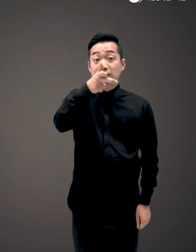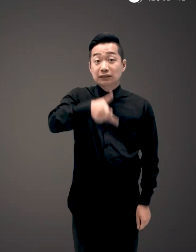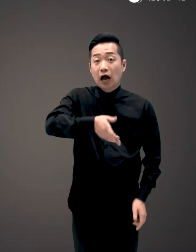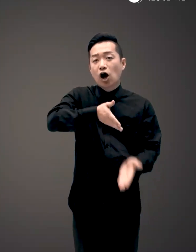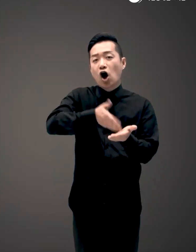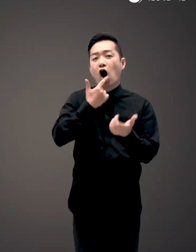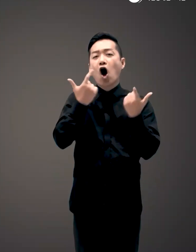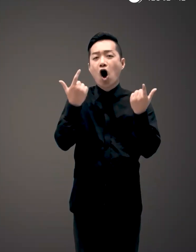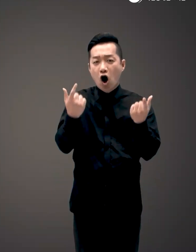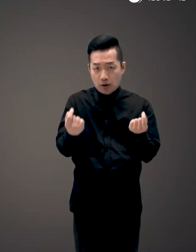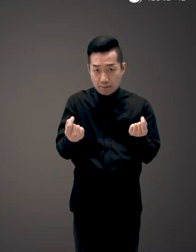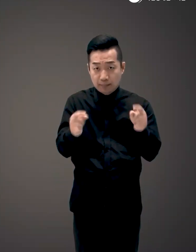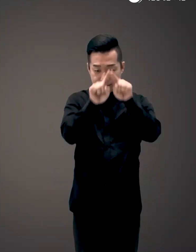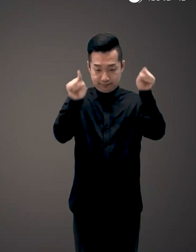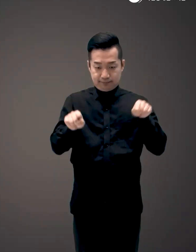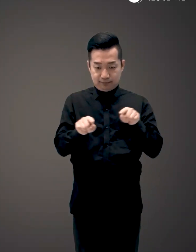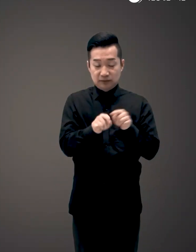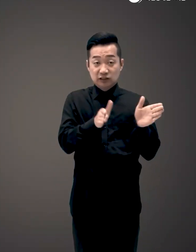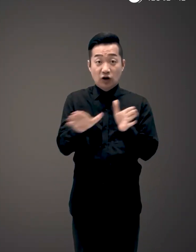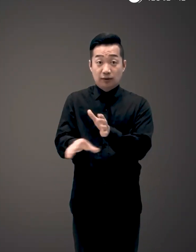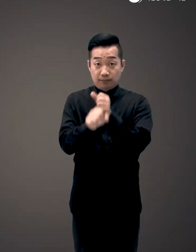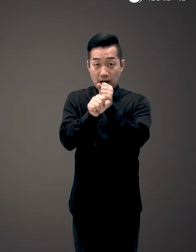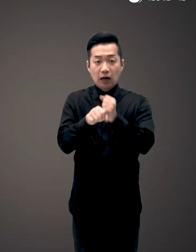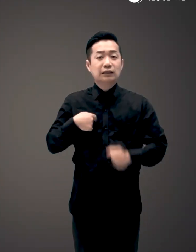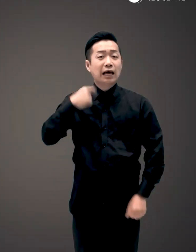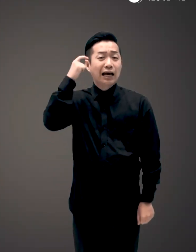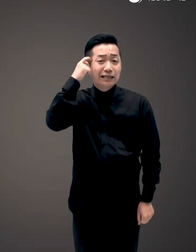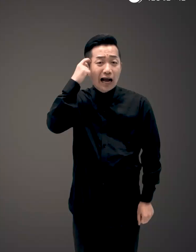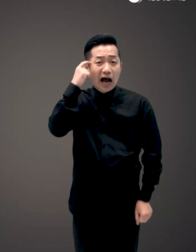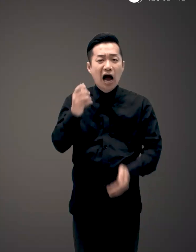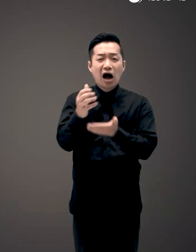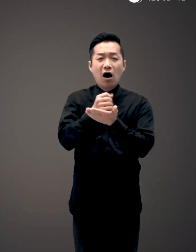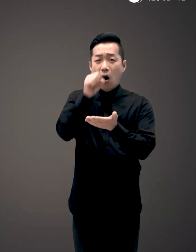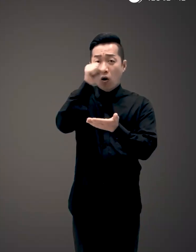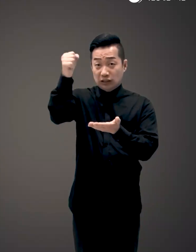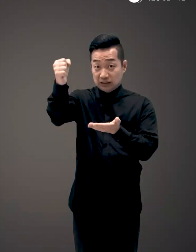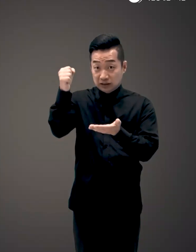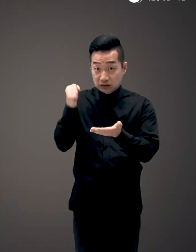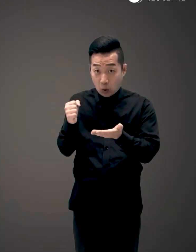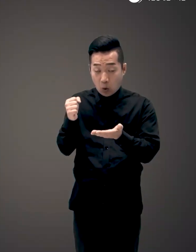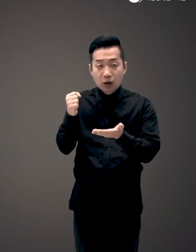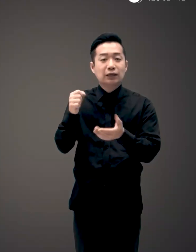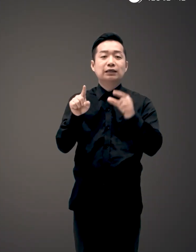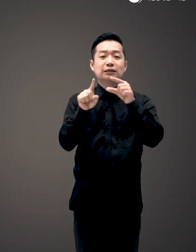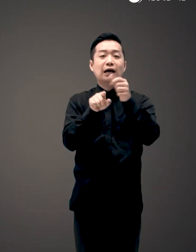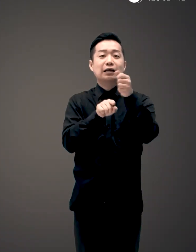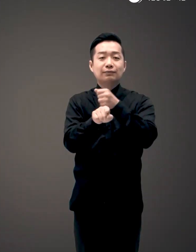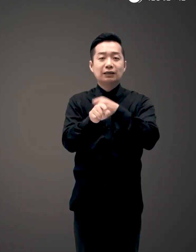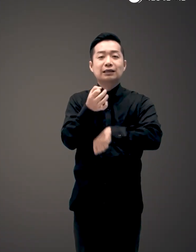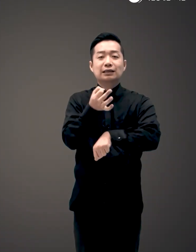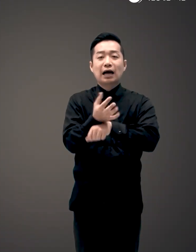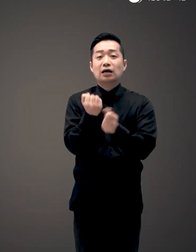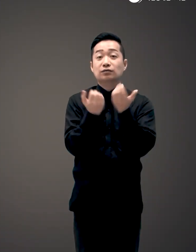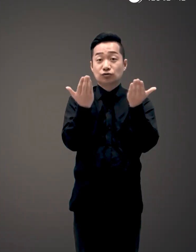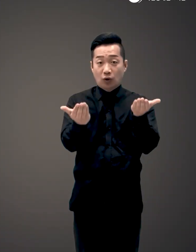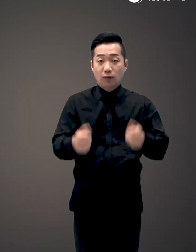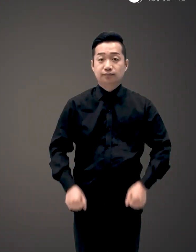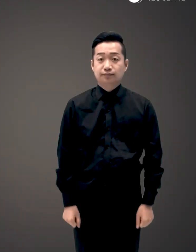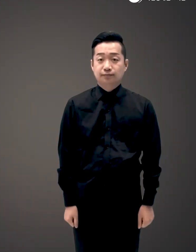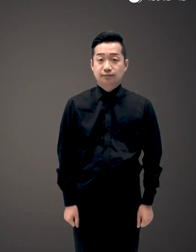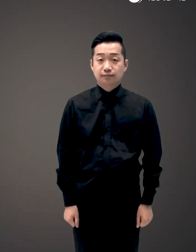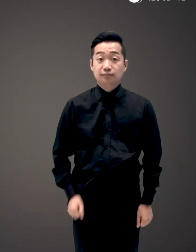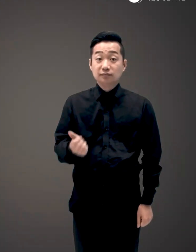이렇게 카드뉴스처럼 정리를 했어요. 제가 생각하는 럭키드로우가 뭔지에 대한 그런 개념을 이제 간단하게 알려주는